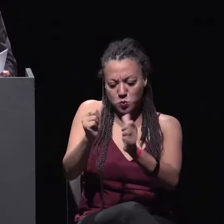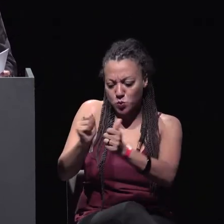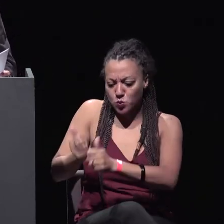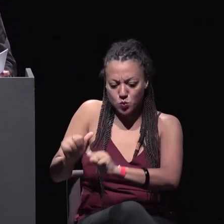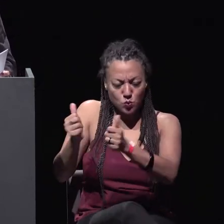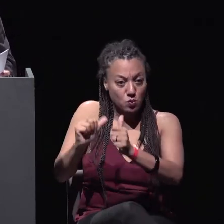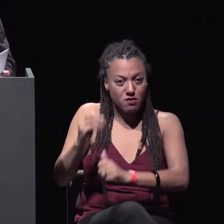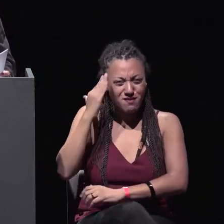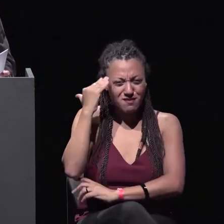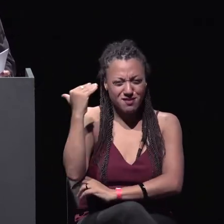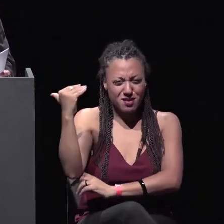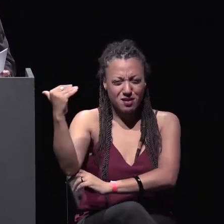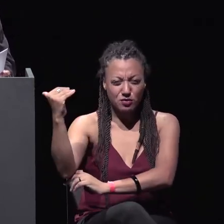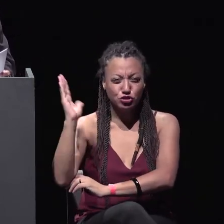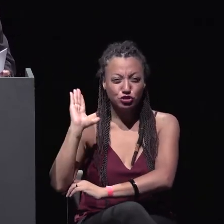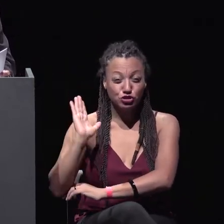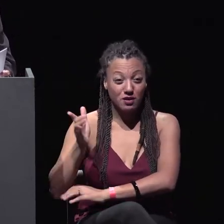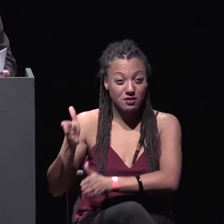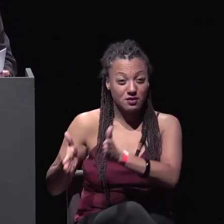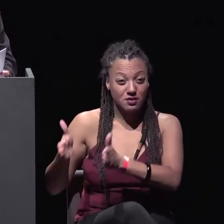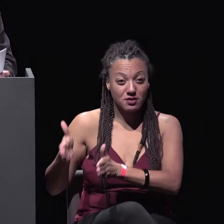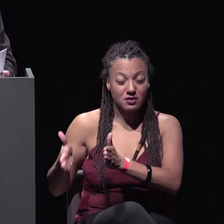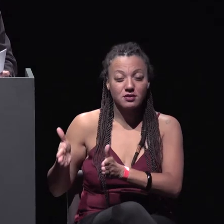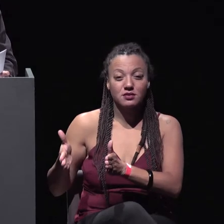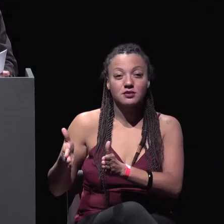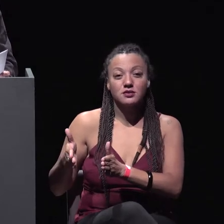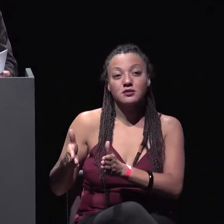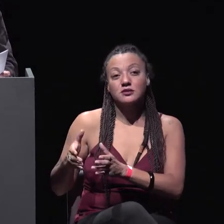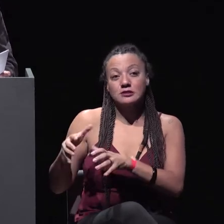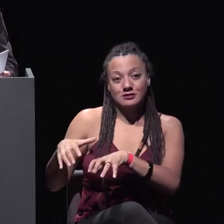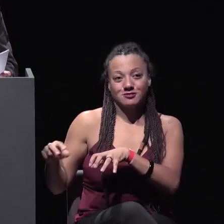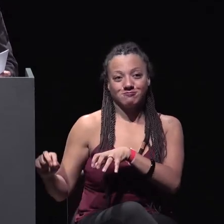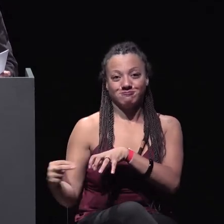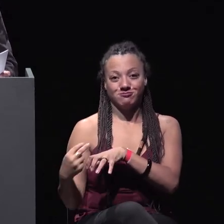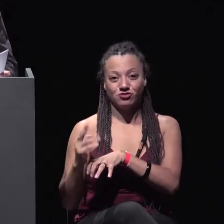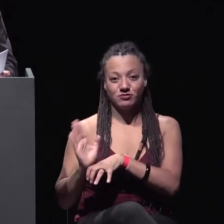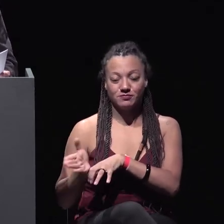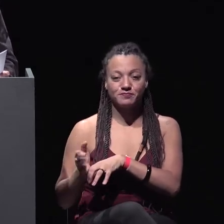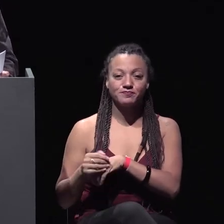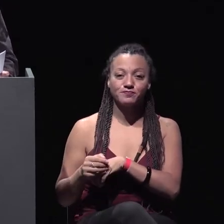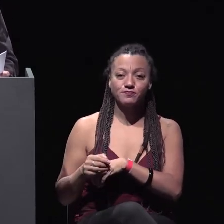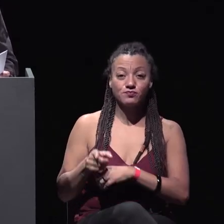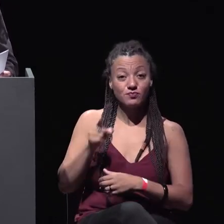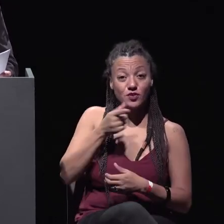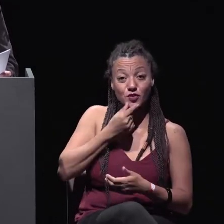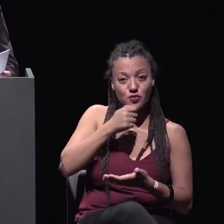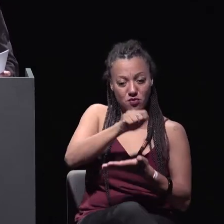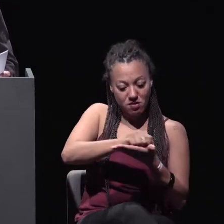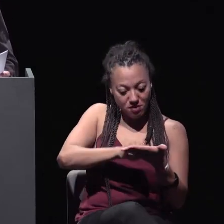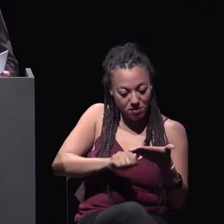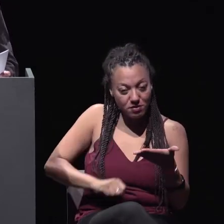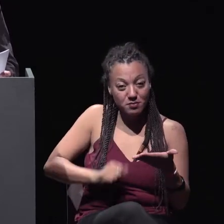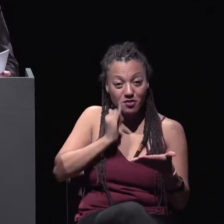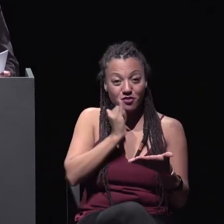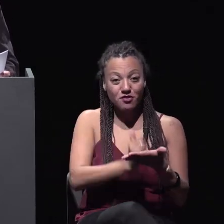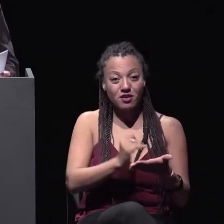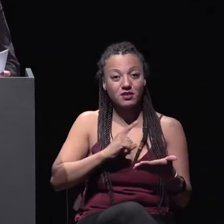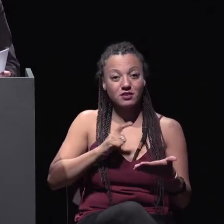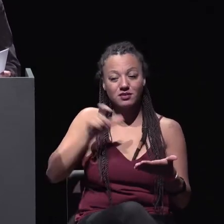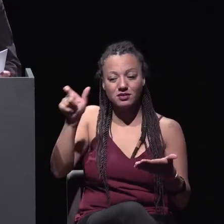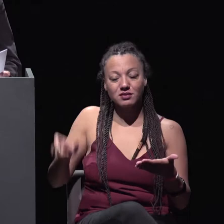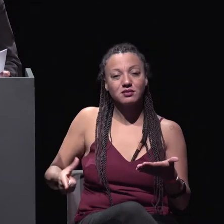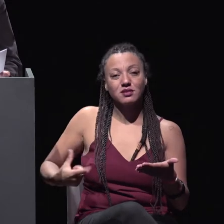consagrado escritor conhecido na na sua região que ele menciona algumas das obras e menciona eventualmente a debilidade de